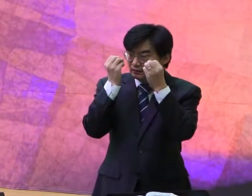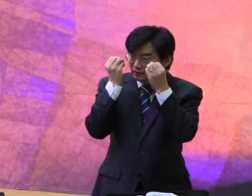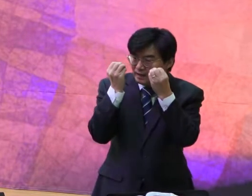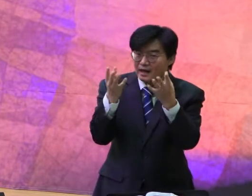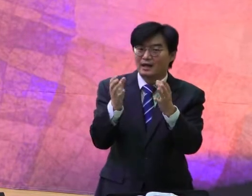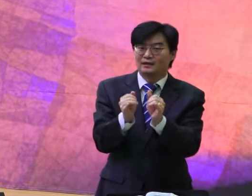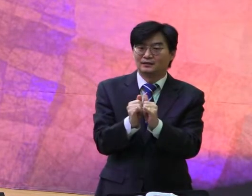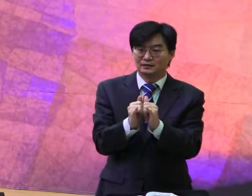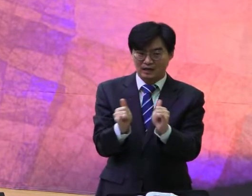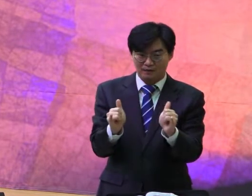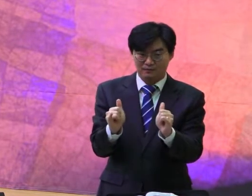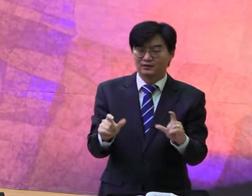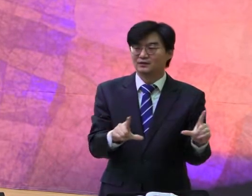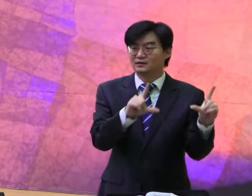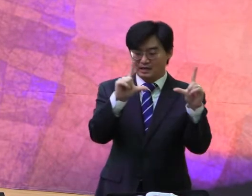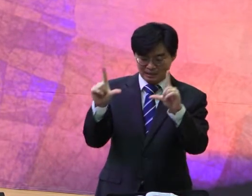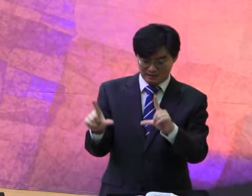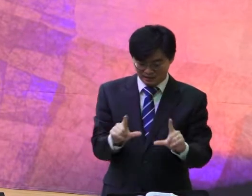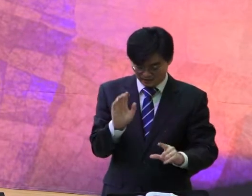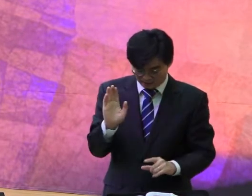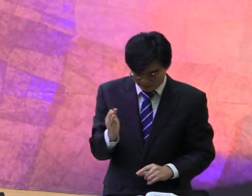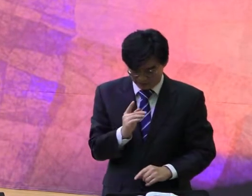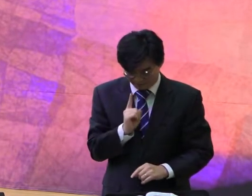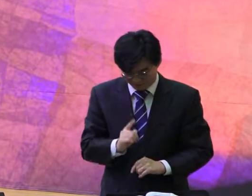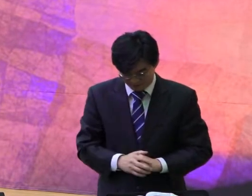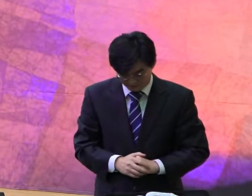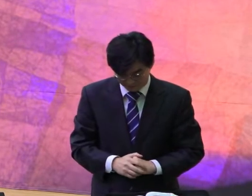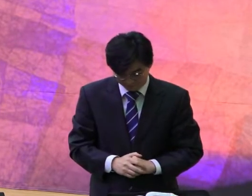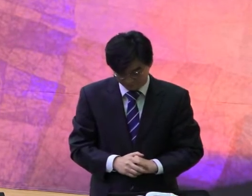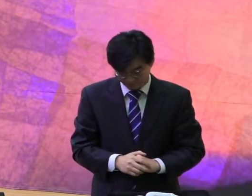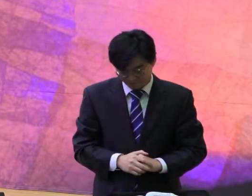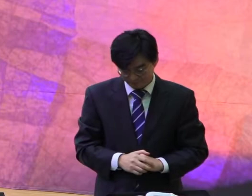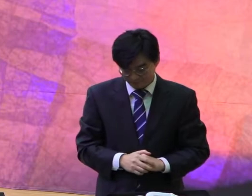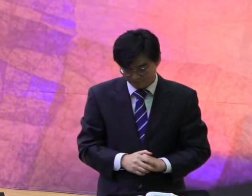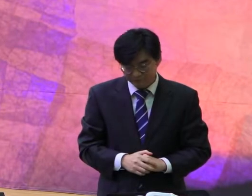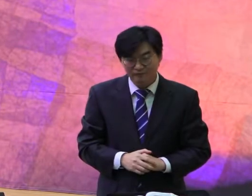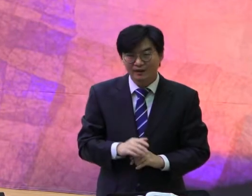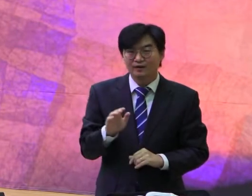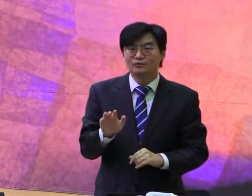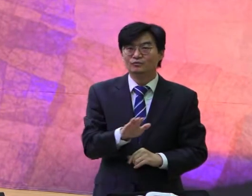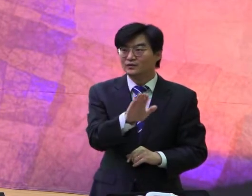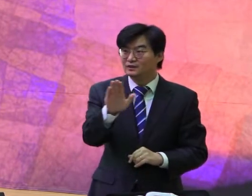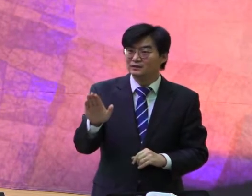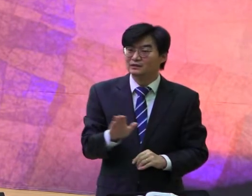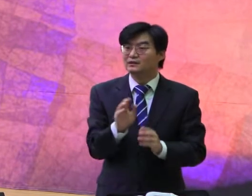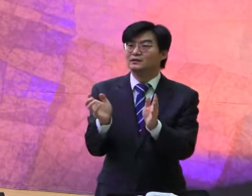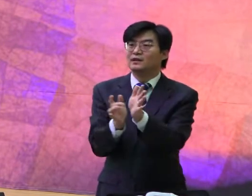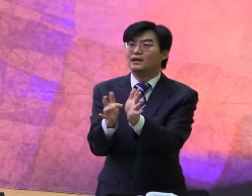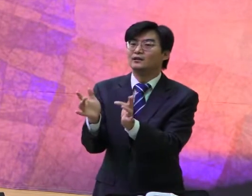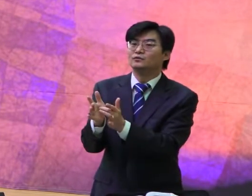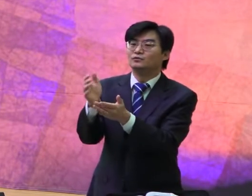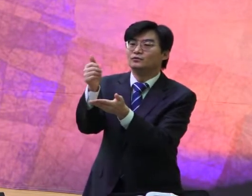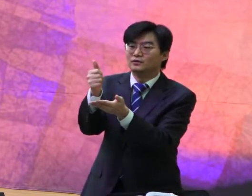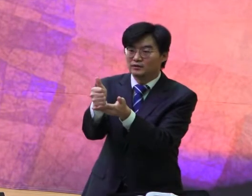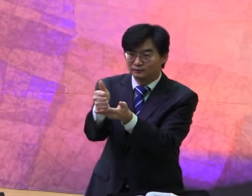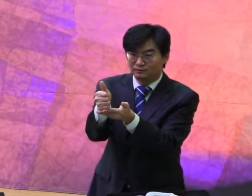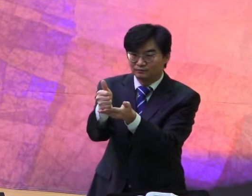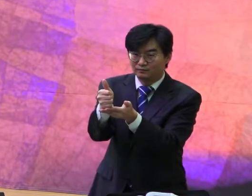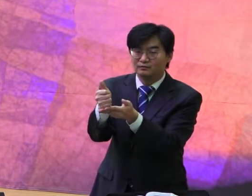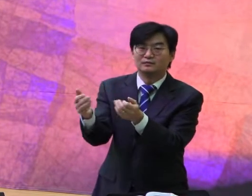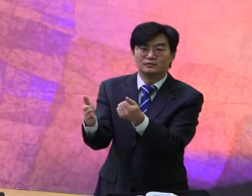하는 이 두 가지를 바울이 이야기하는 것입니다. 그러니까 우리들은 예수님 안에서 이미 죽음을